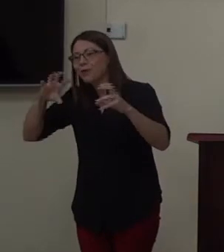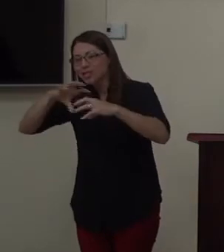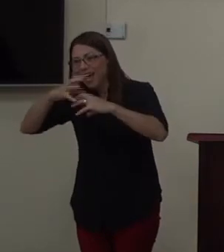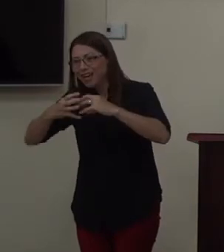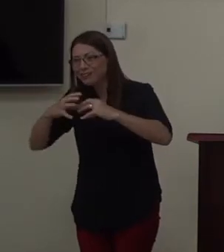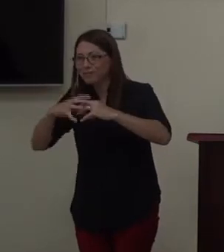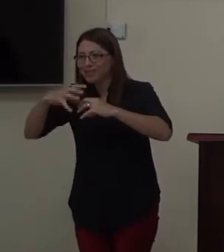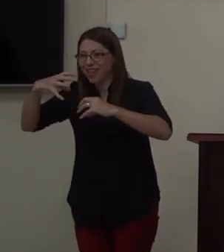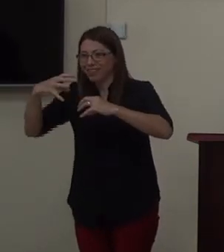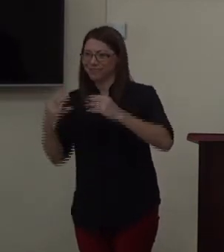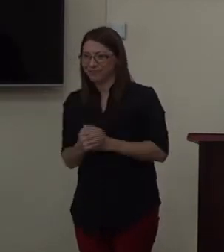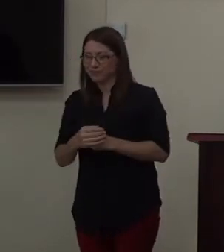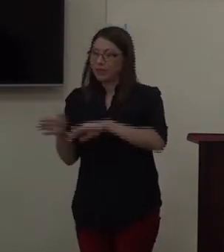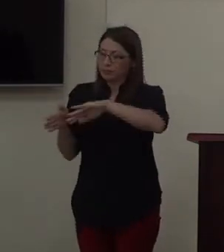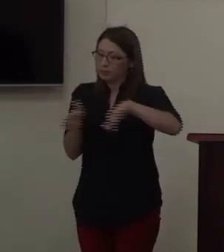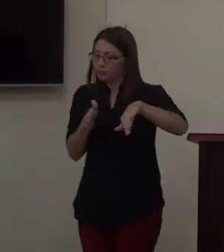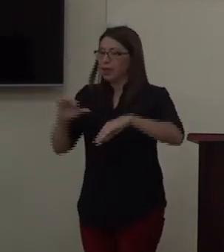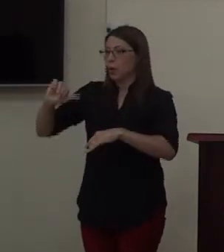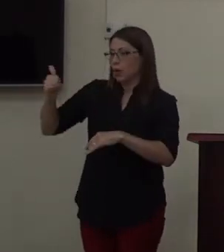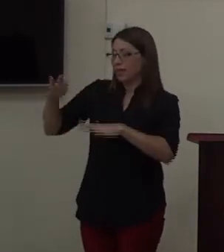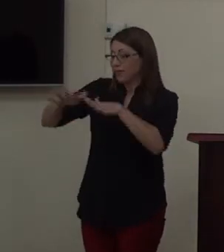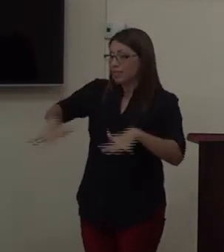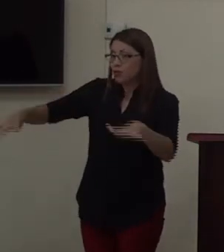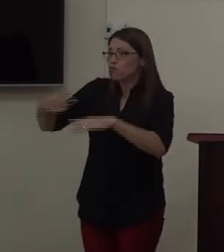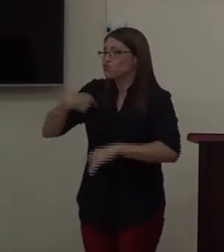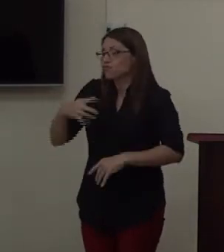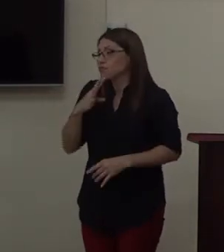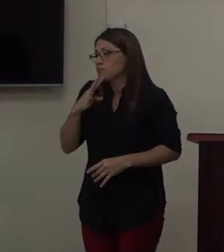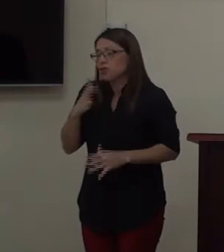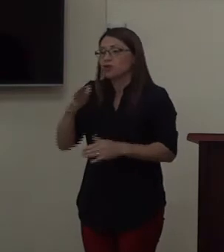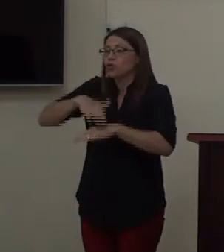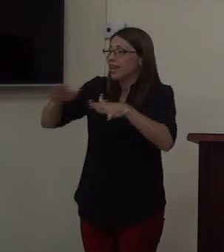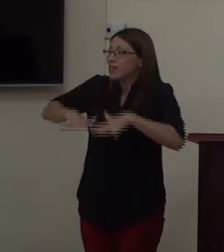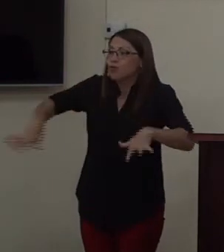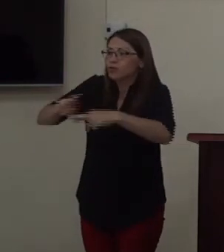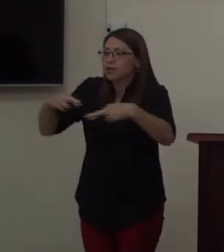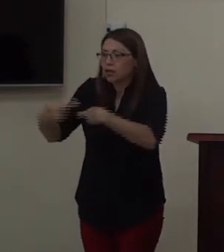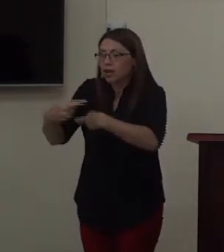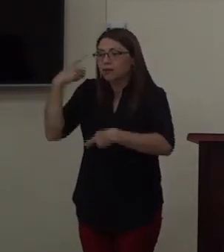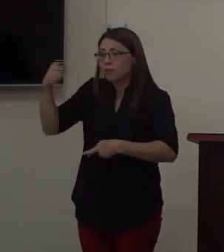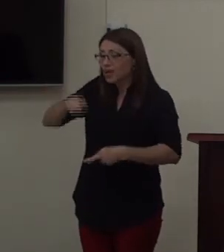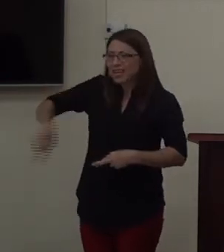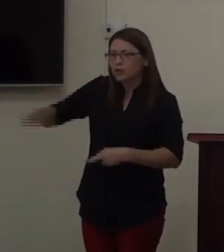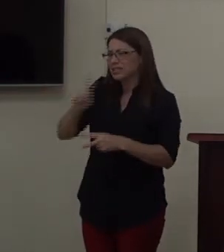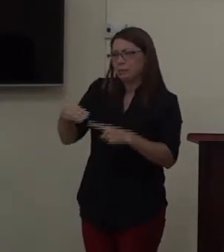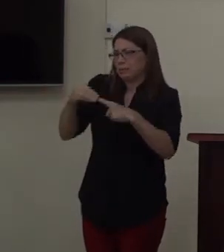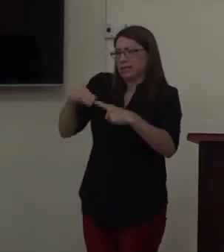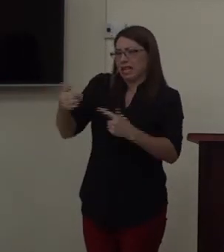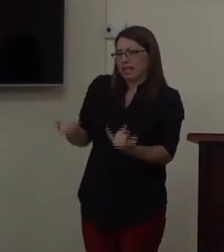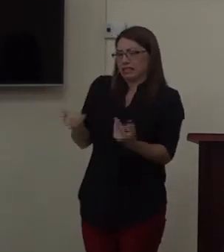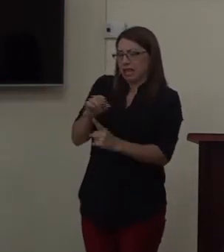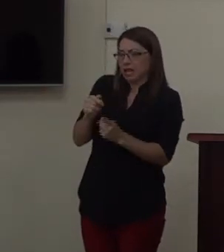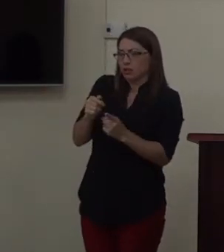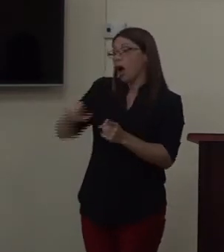Bueno, volviendo ahora al entorno, no me voy a referir, como les decía, al entorno regional, porque me parece que no está pertinente en este caso,